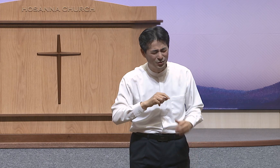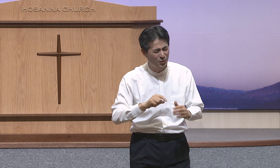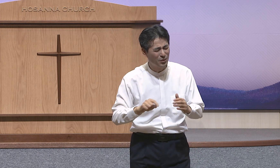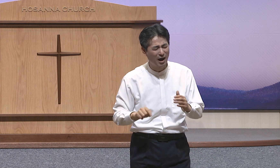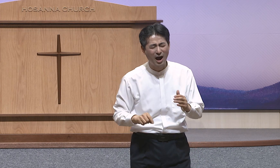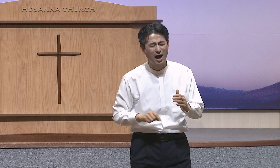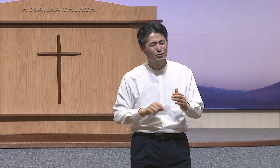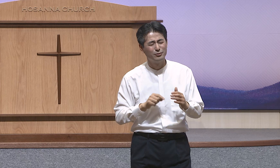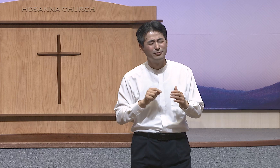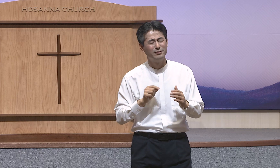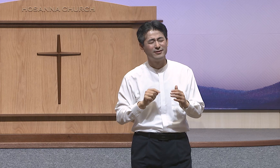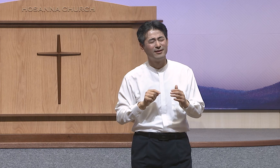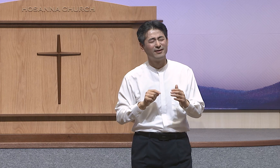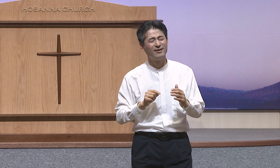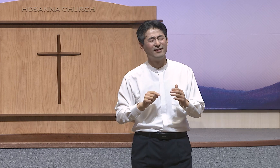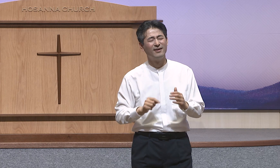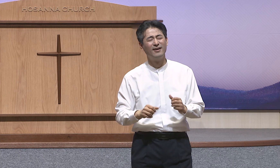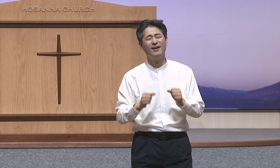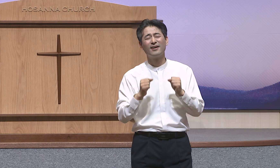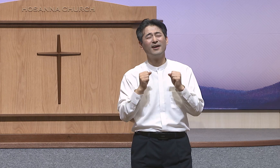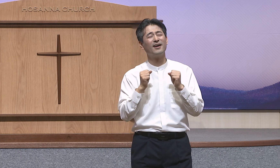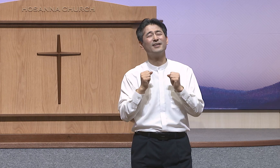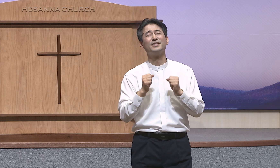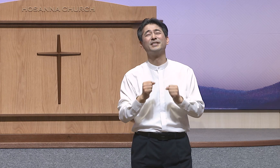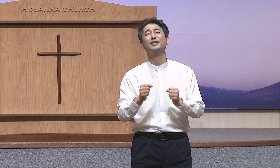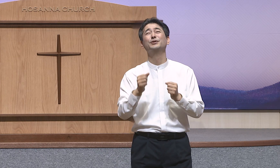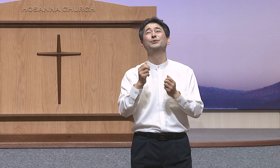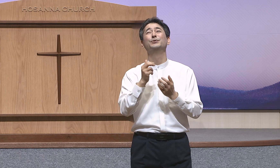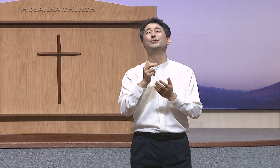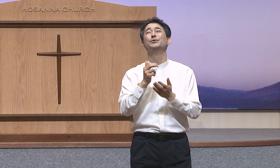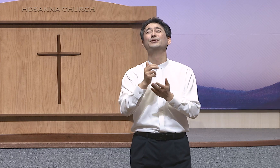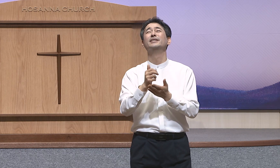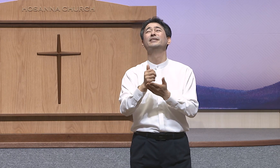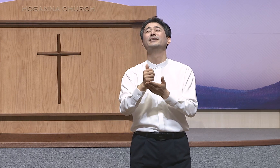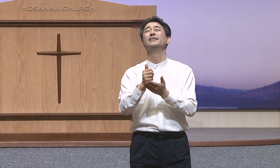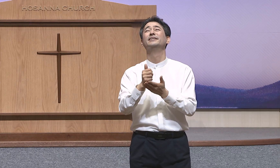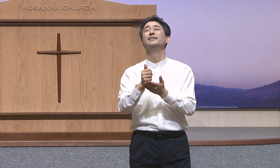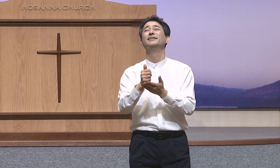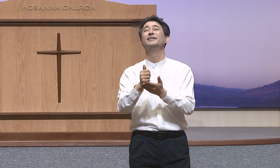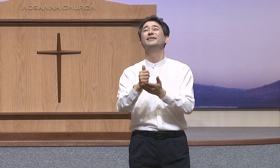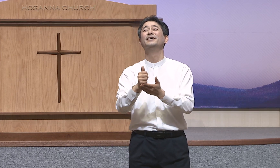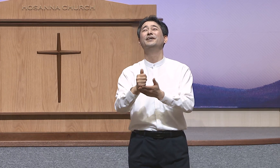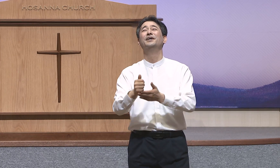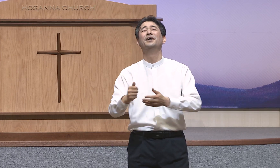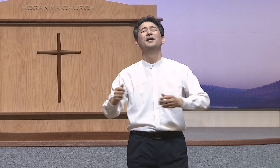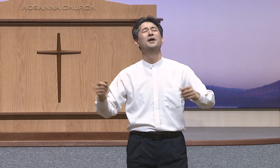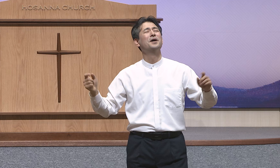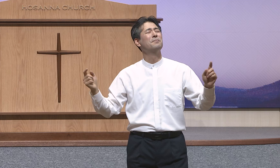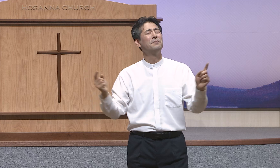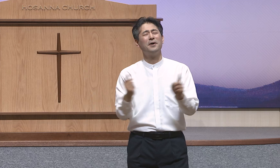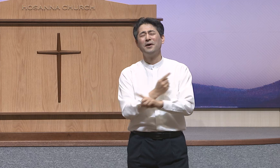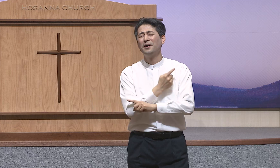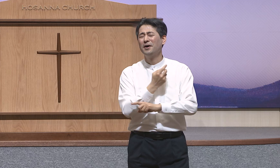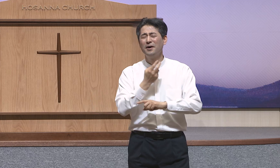고통 가운데 계신 주님,